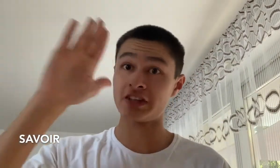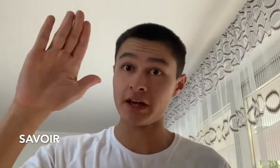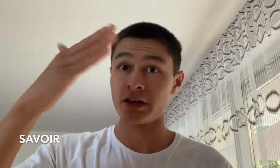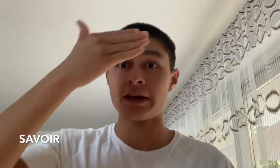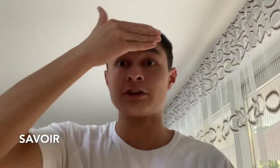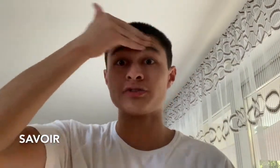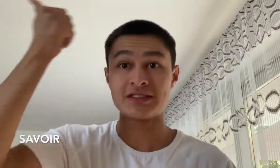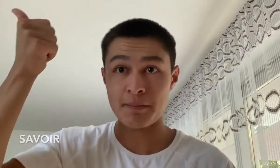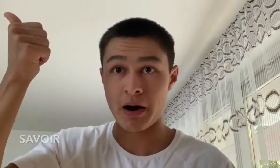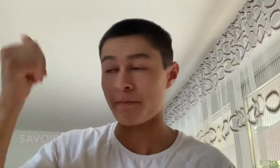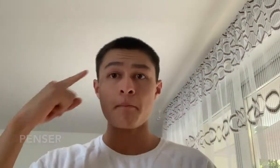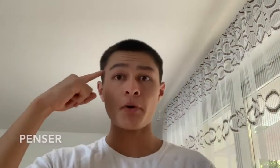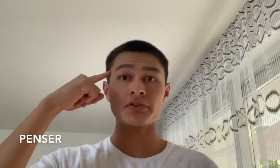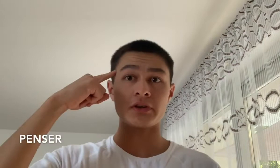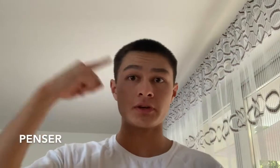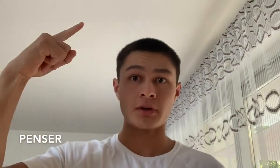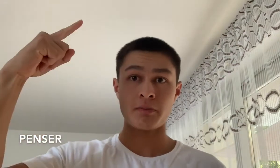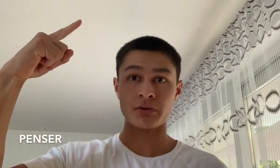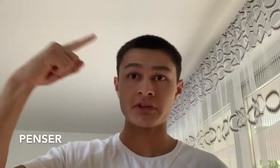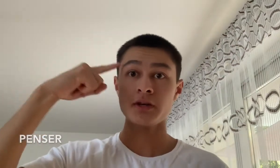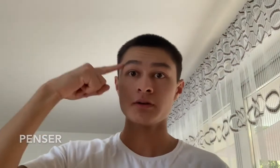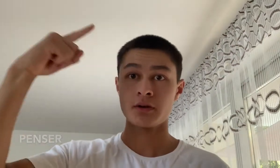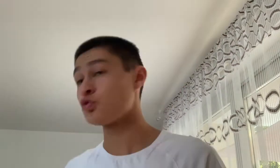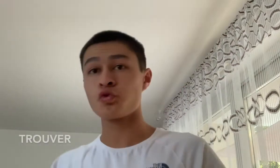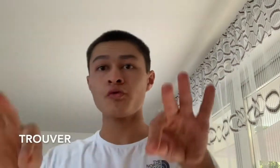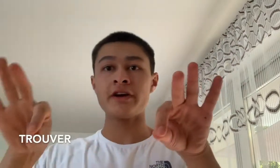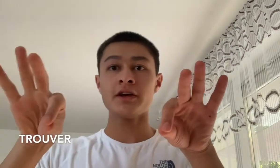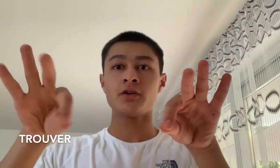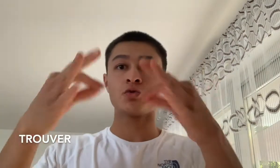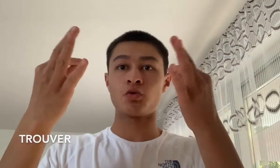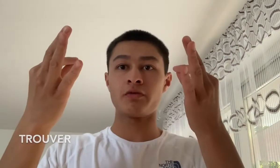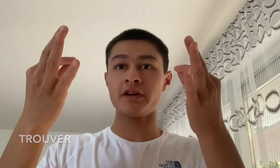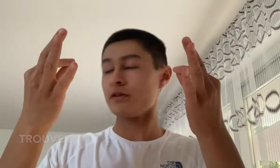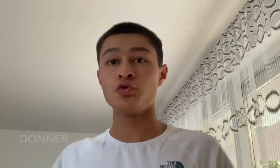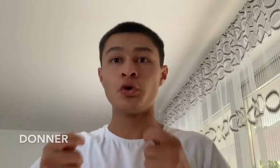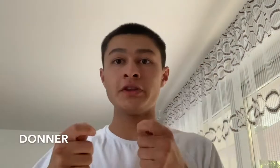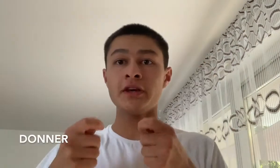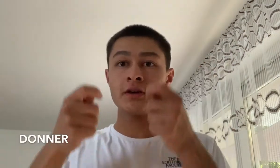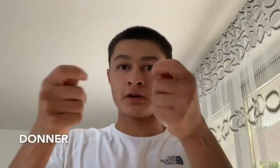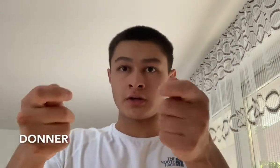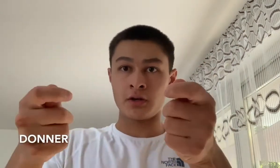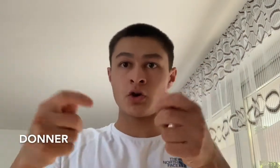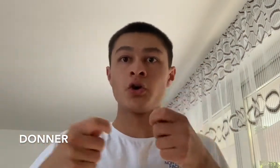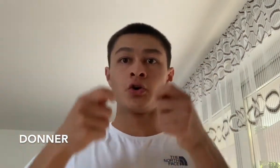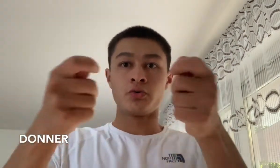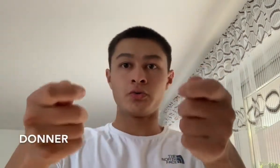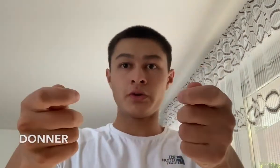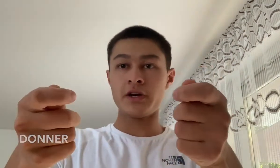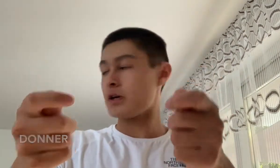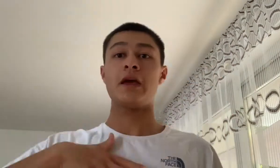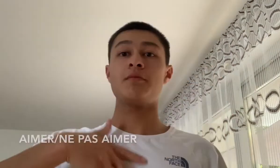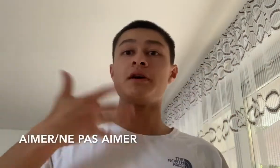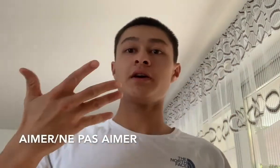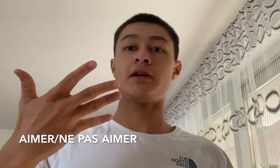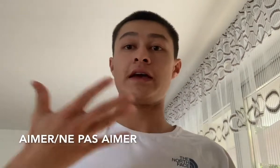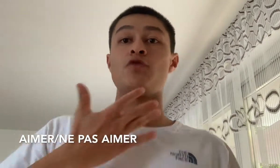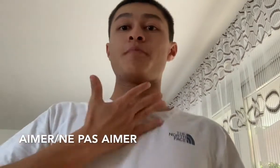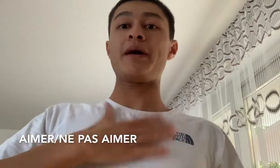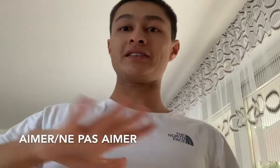sais et je ne sais pas. Penser. Penser. Trouver. Trouver. Donner. Donner. Aimer. Et ne pas